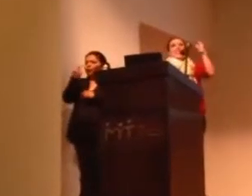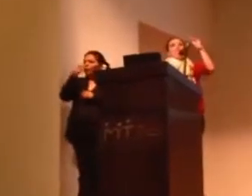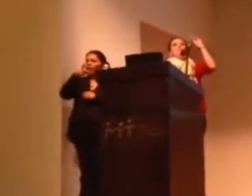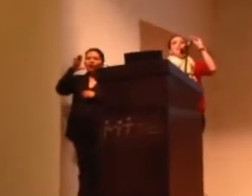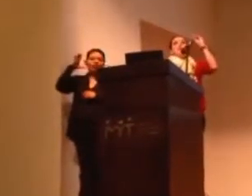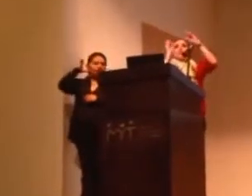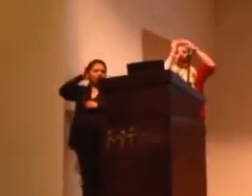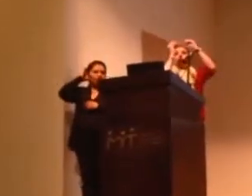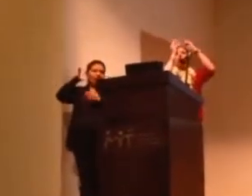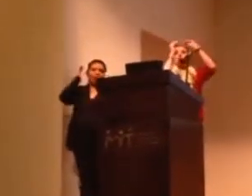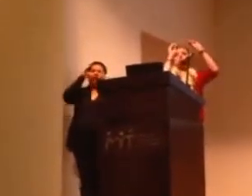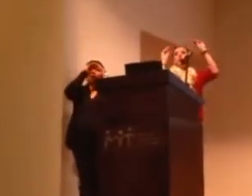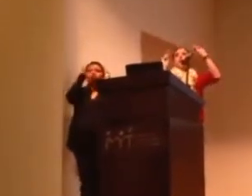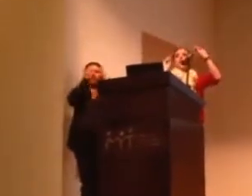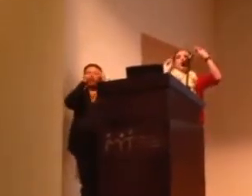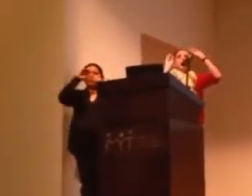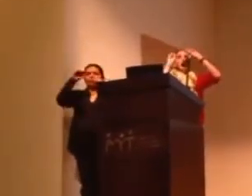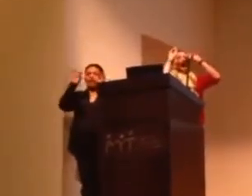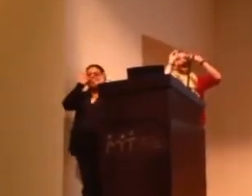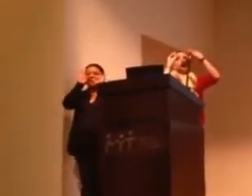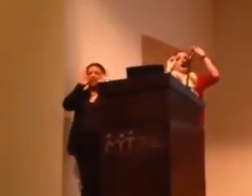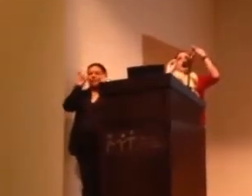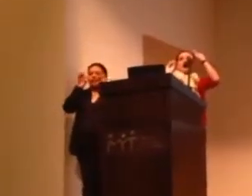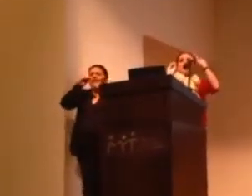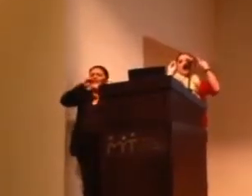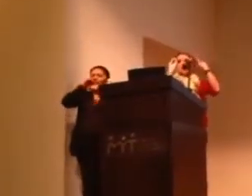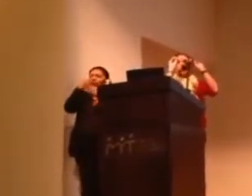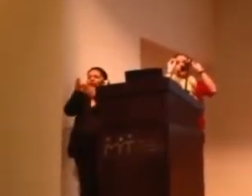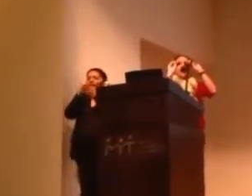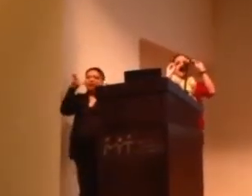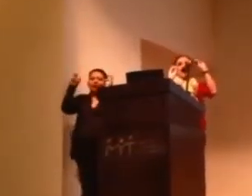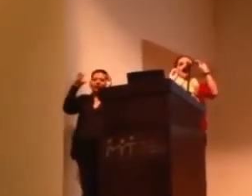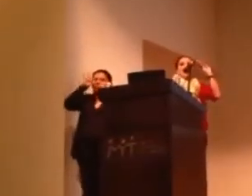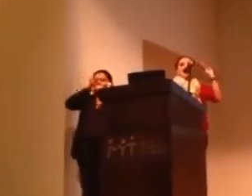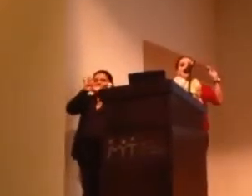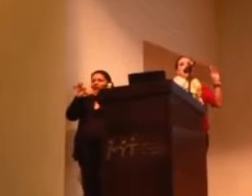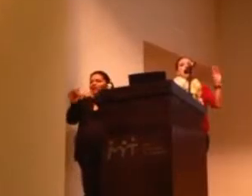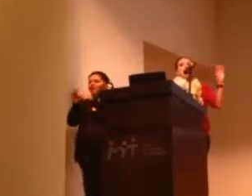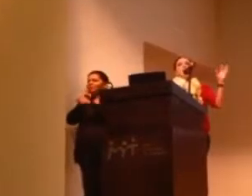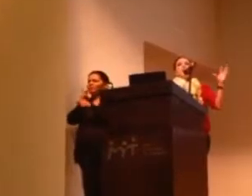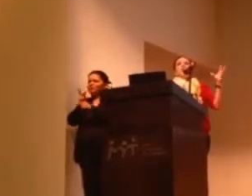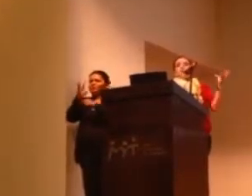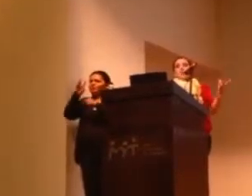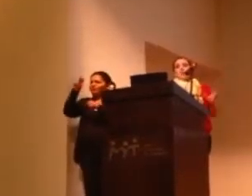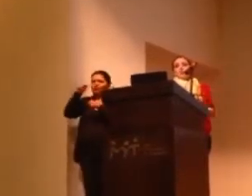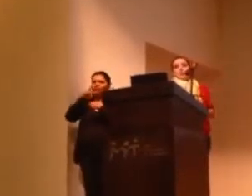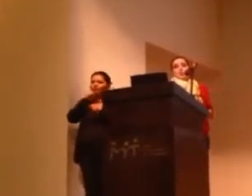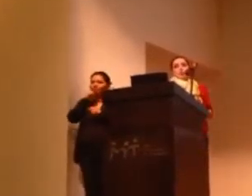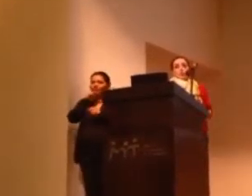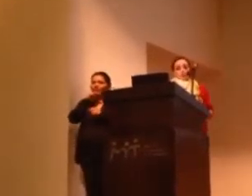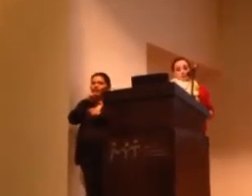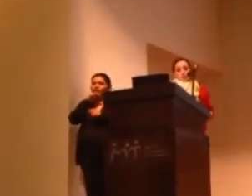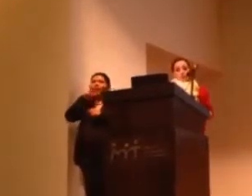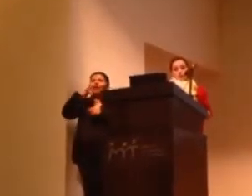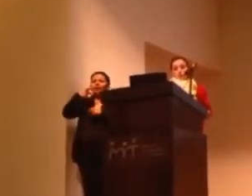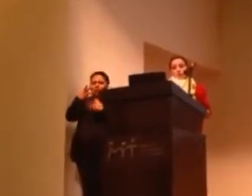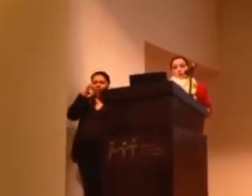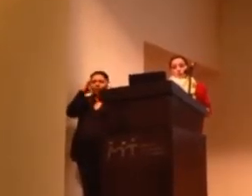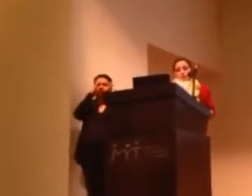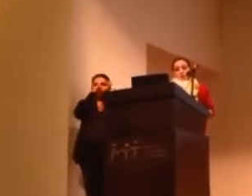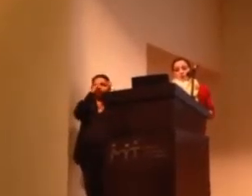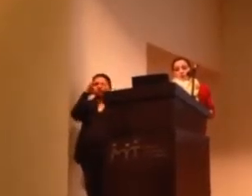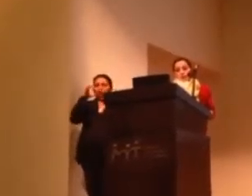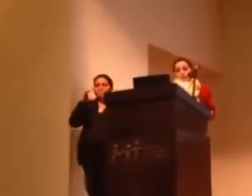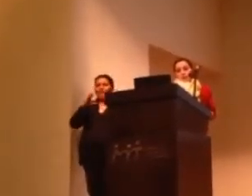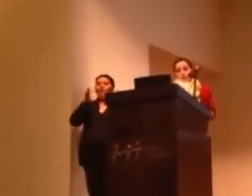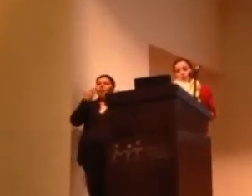dividir exactamente el cerebro, desmenuzarlo y decir esta partecita funciona aquí y así. Por términos de estudio lo hacemos,